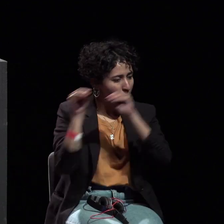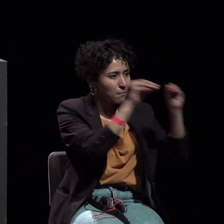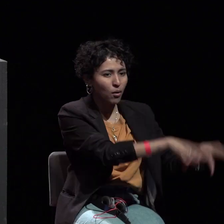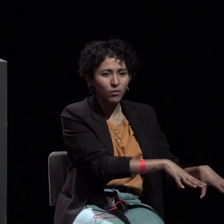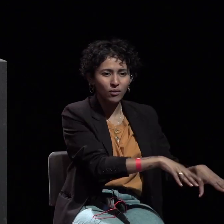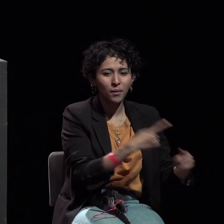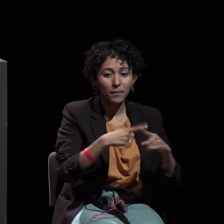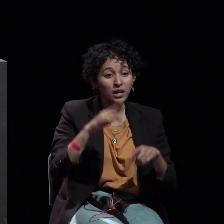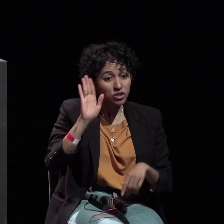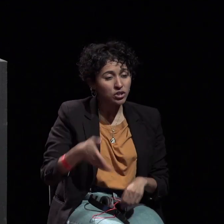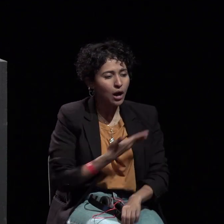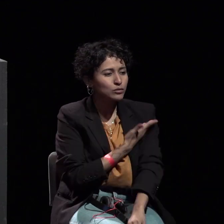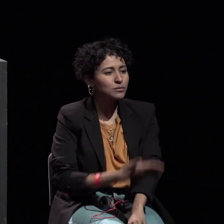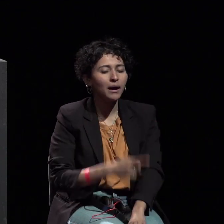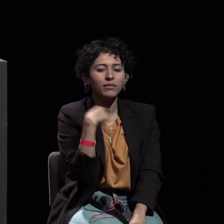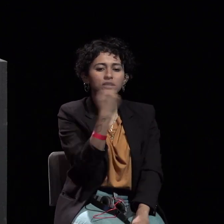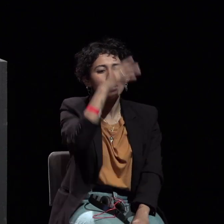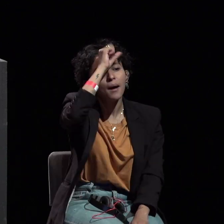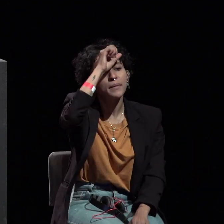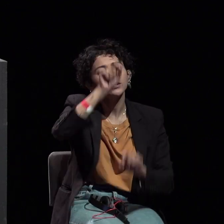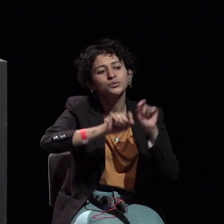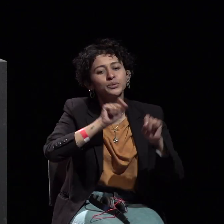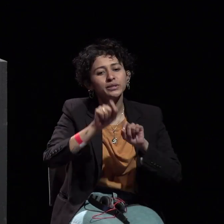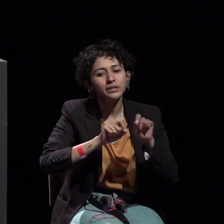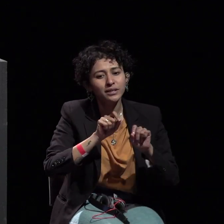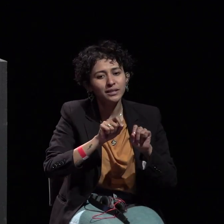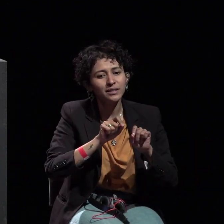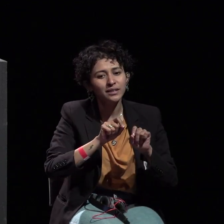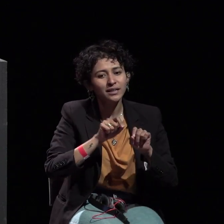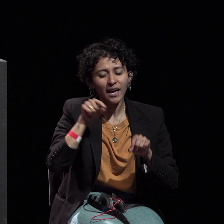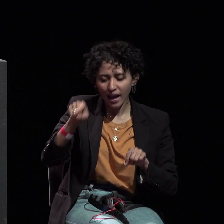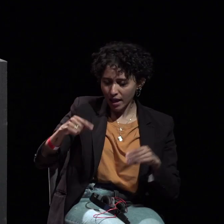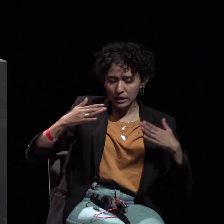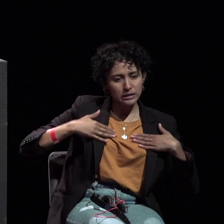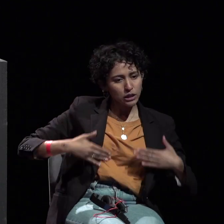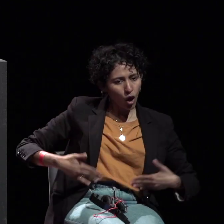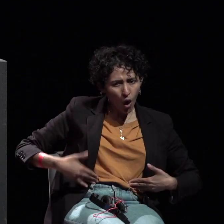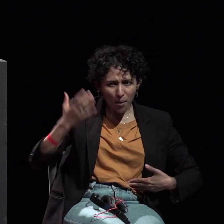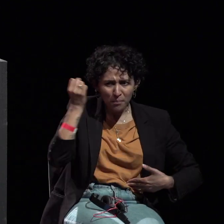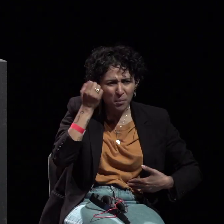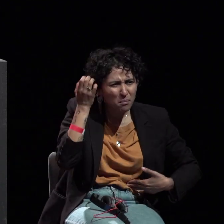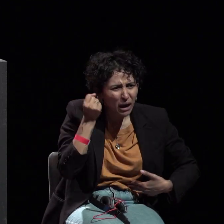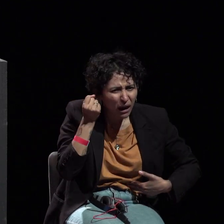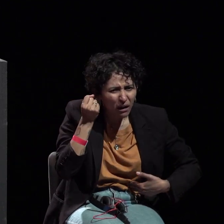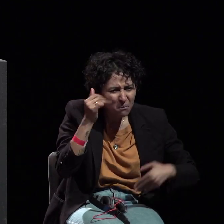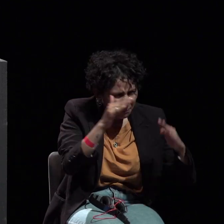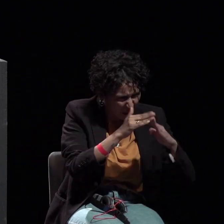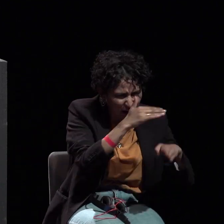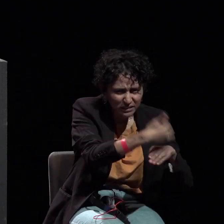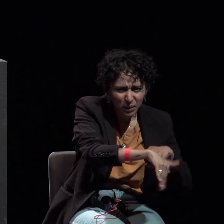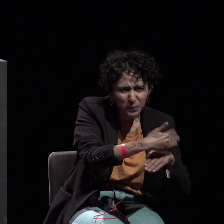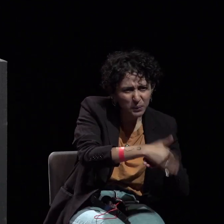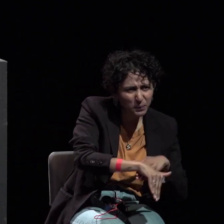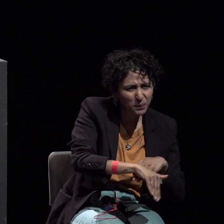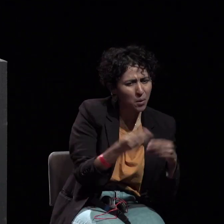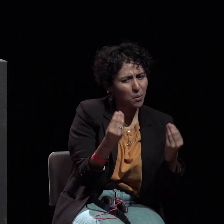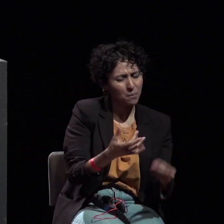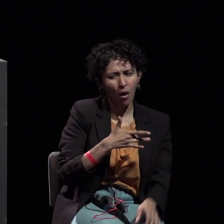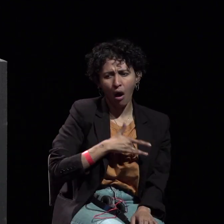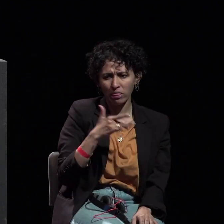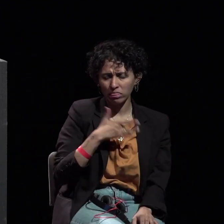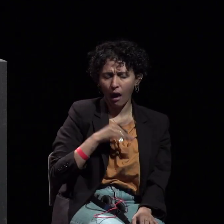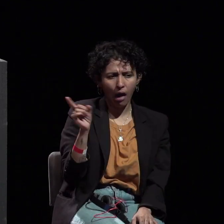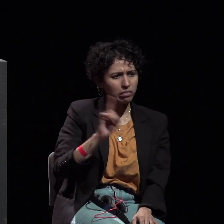nos diz que aquele corpo não foi talhado para viver no limite da humanidade, ou